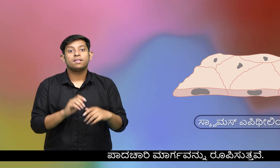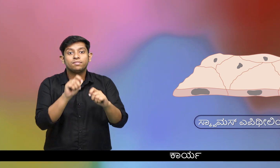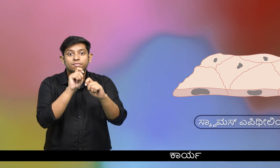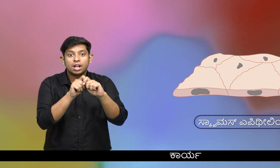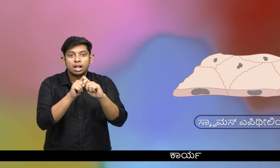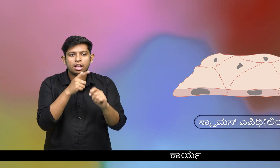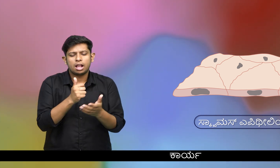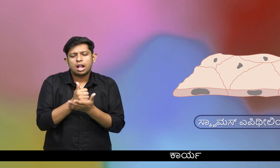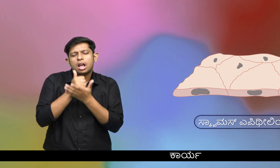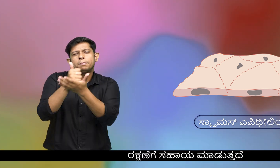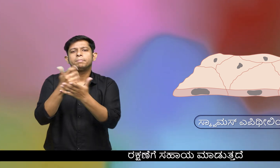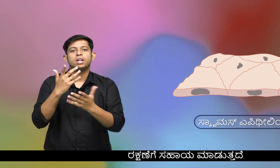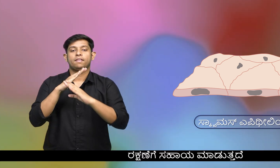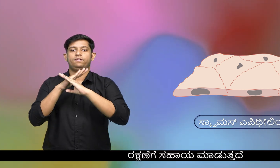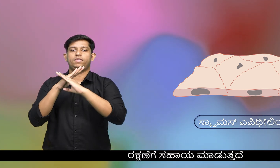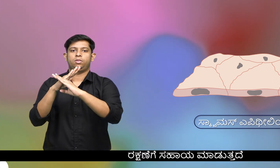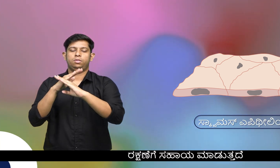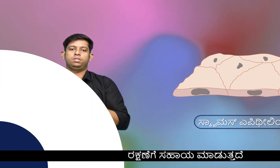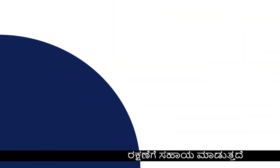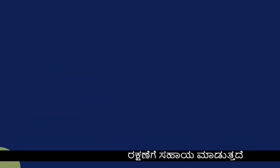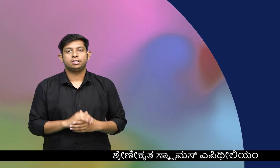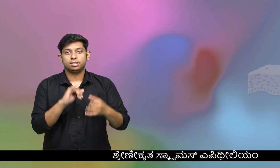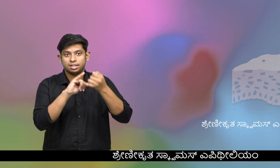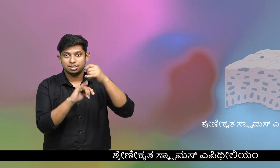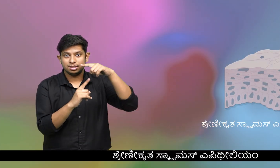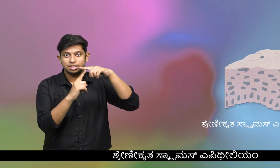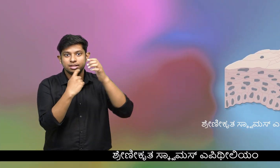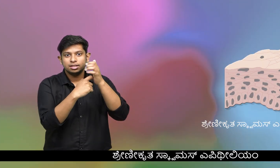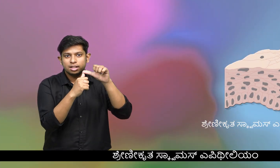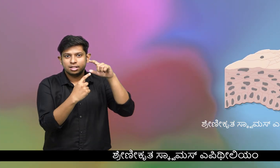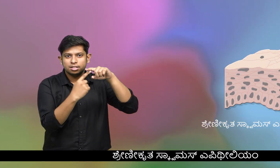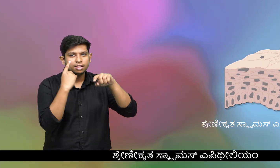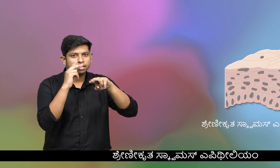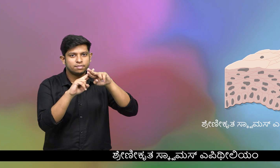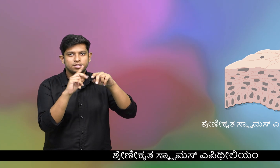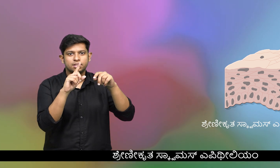ಕಾರ್ಯ ರಕ್ಷಣೆಗೆ ಸಹಾಯ ಮಾಡುತ್ತದೆ. ಶ್ರೇಣೀಕೃತ ಸ್ಕ್ವಾಮಸ್ ಎಪಿಥೀಲಿಯಂ.